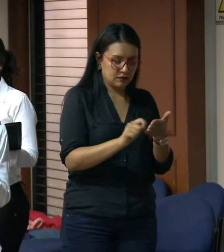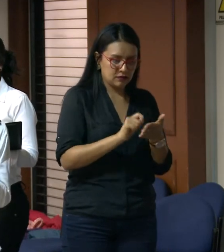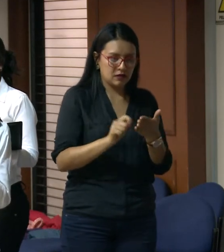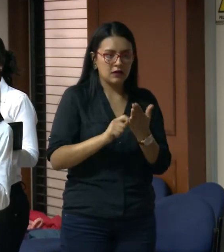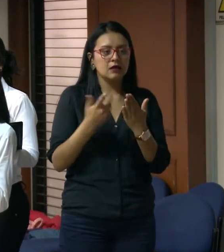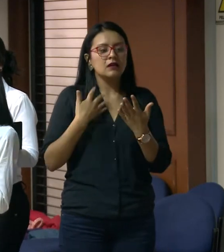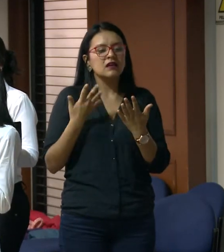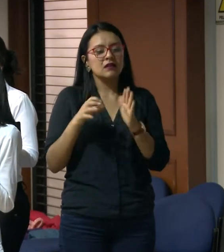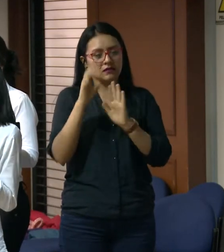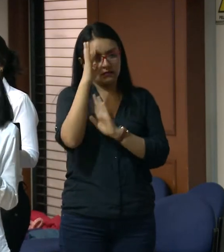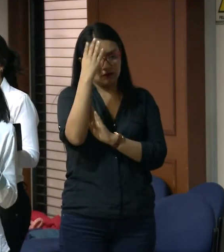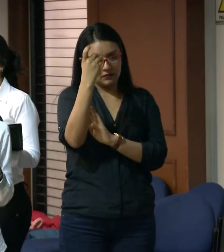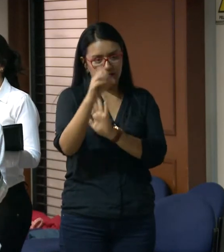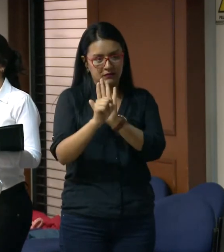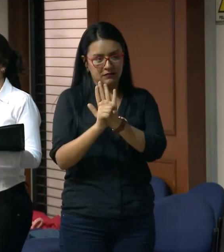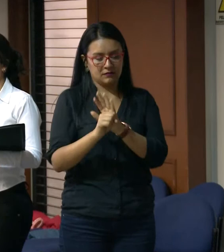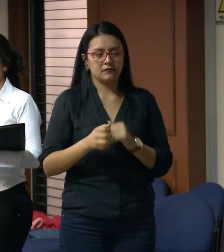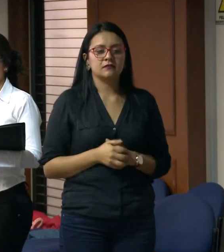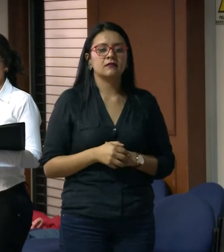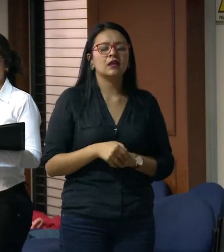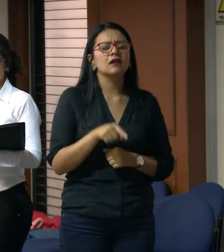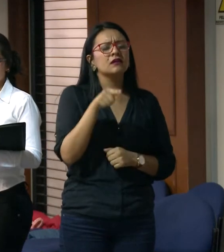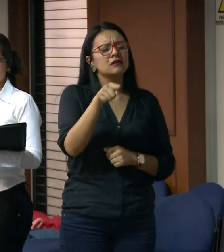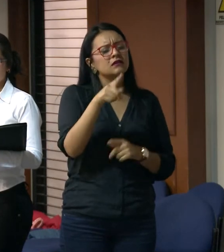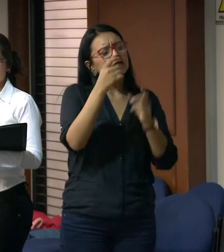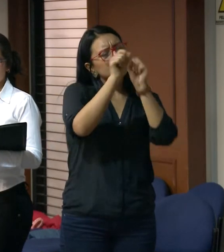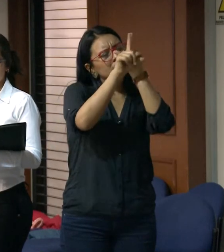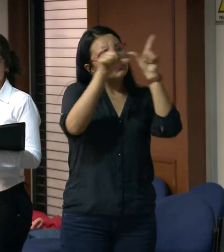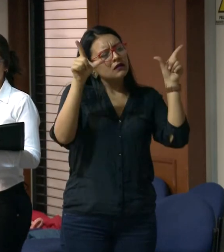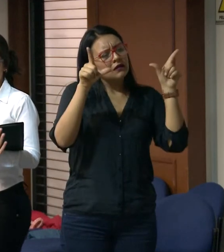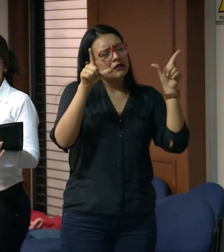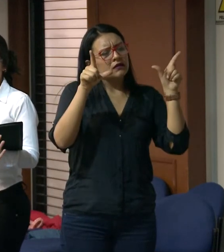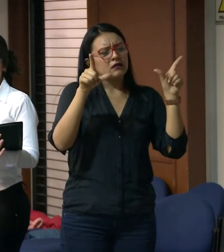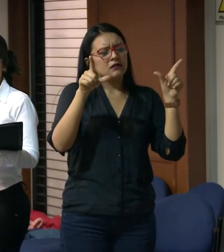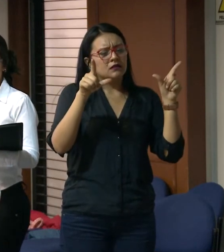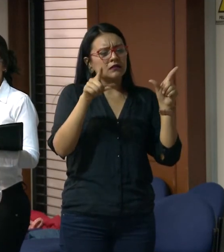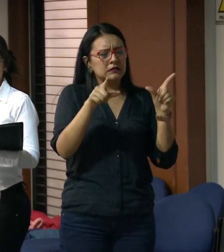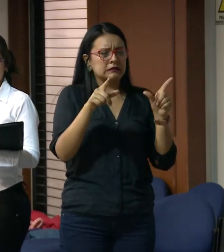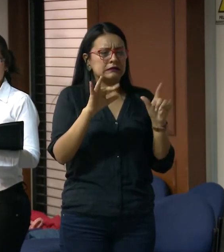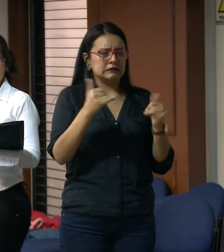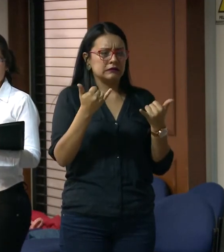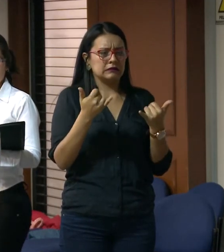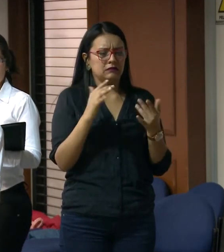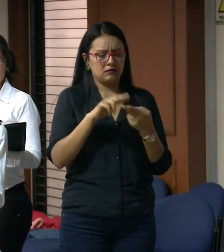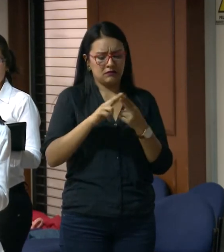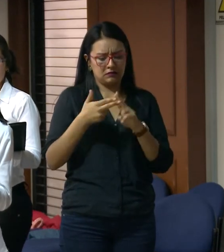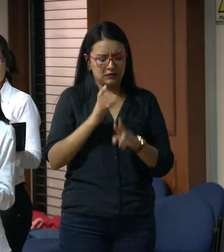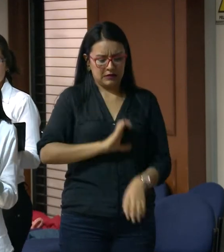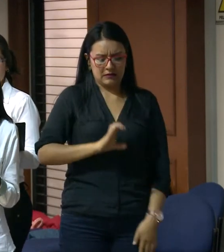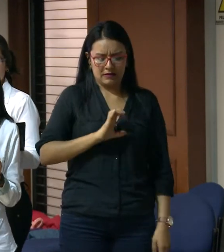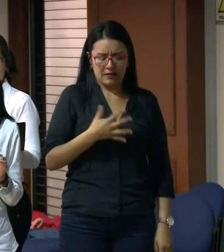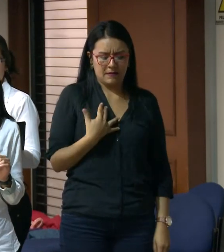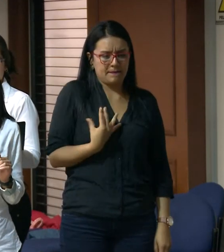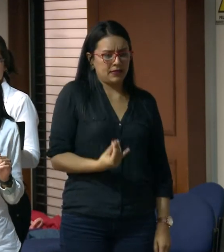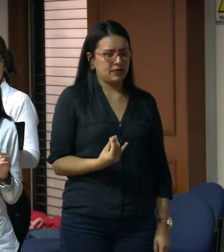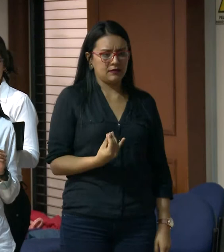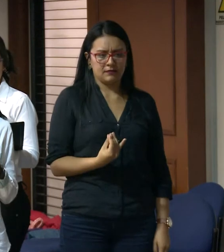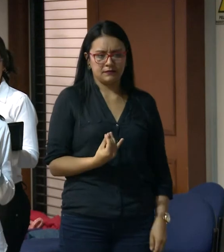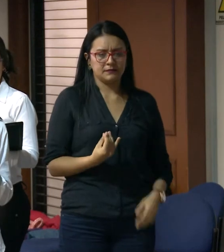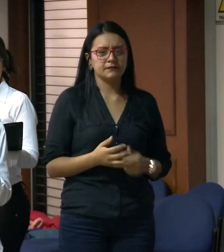pictórica. Finalmente, estos lenguajes, aunque tienen unas características que los pueden hacer únicos,